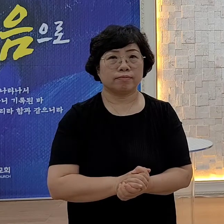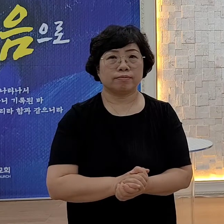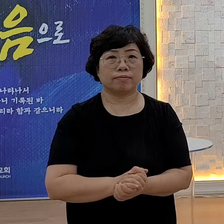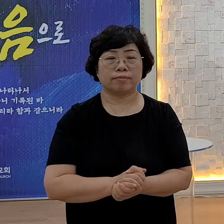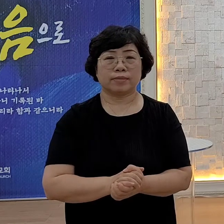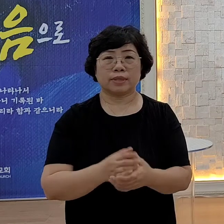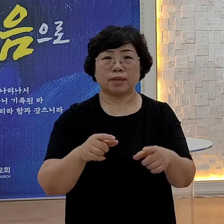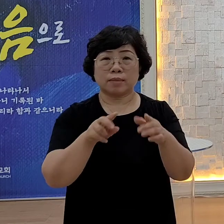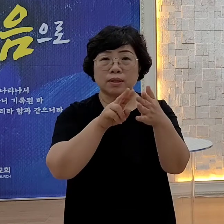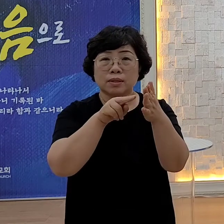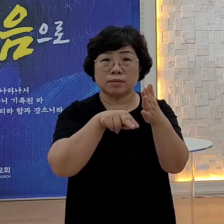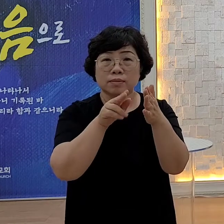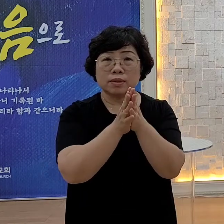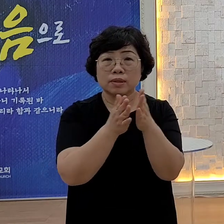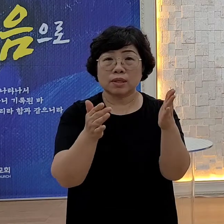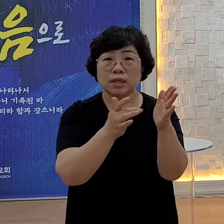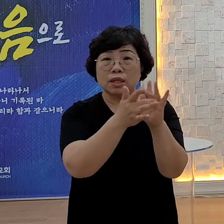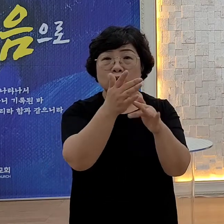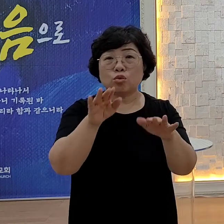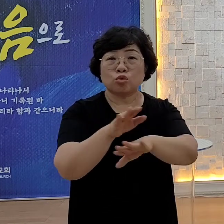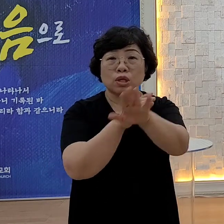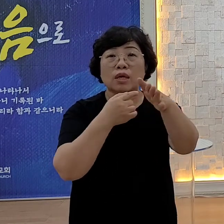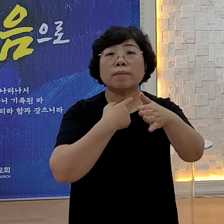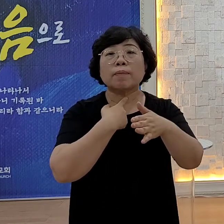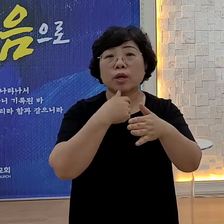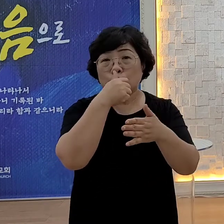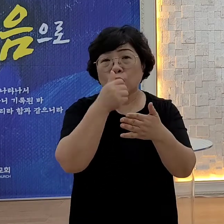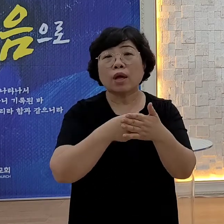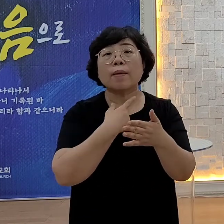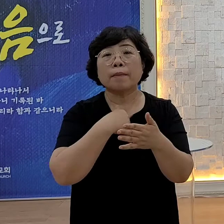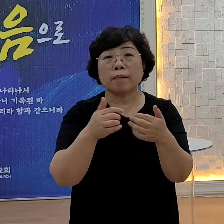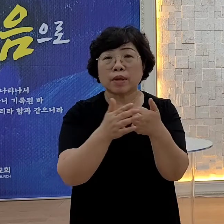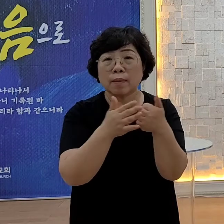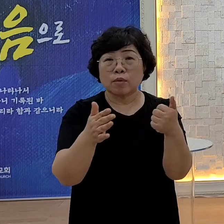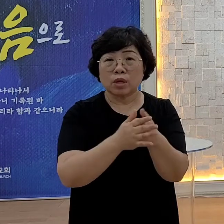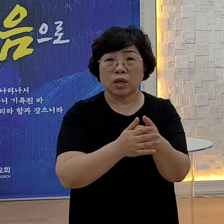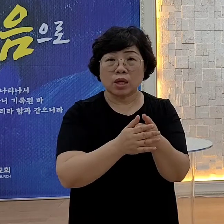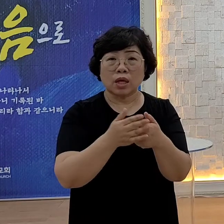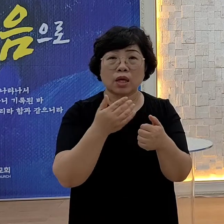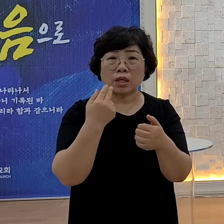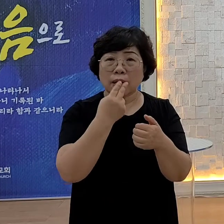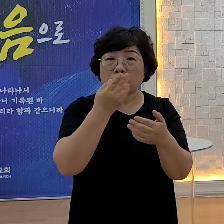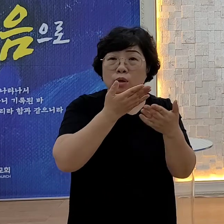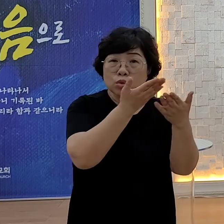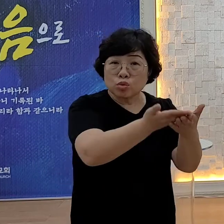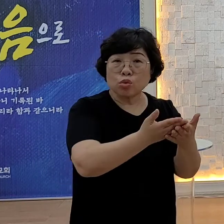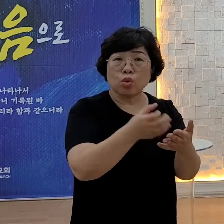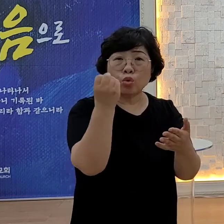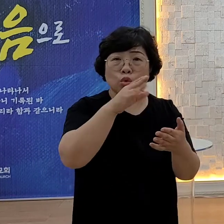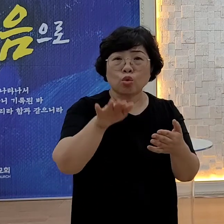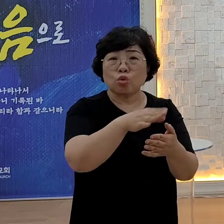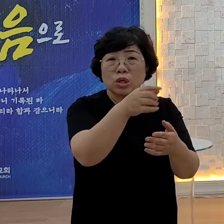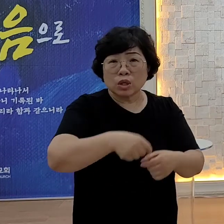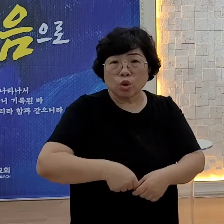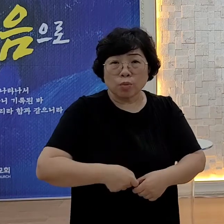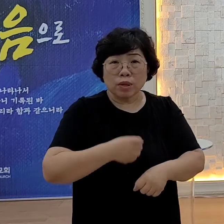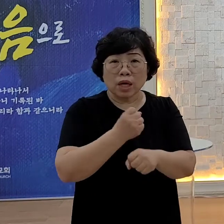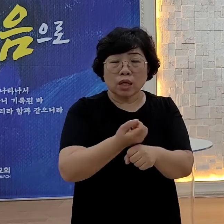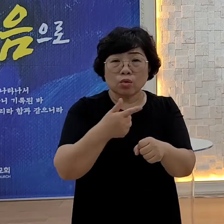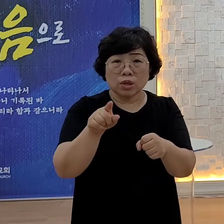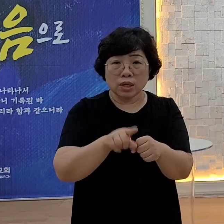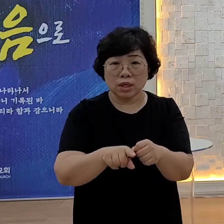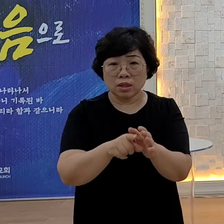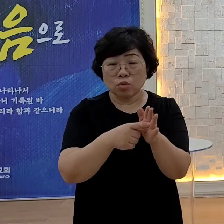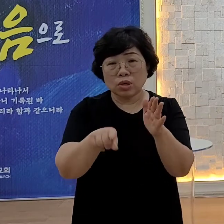다 같이 읽습니다. 시작. 예수는 우리가 범죄한 것 때문에 내줌이 되고 또한 우리를 어렵다 하시기